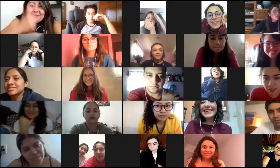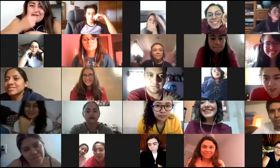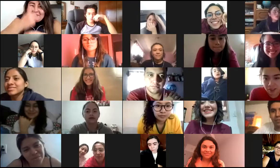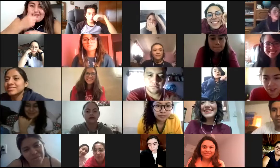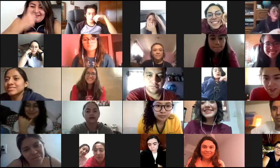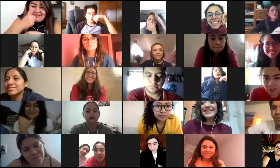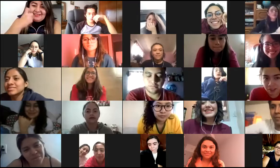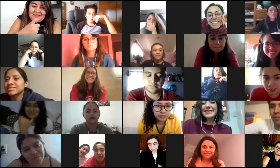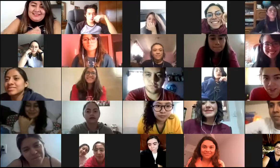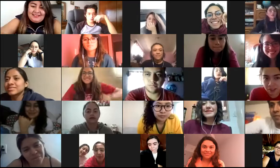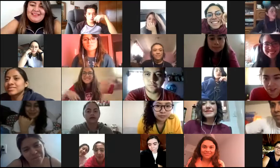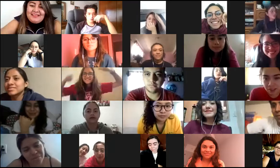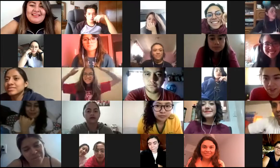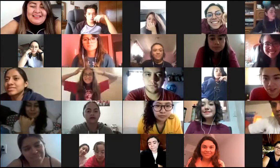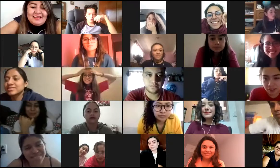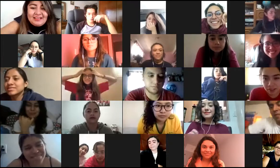La primera.